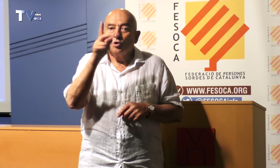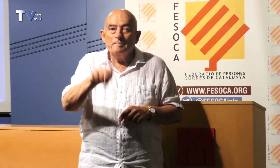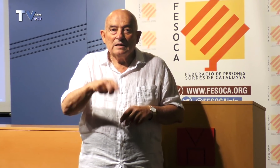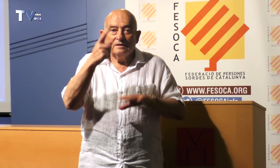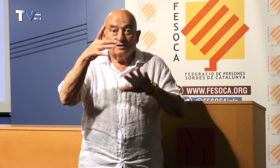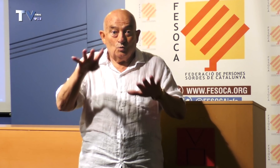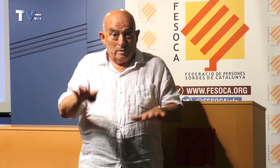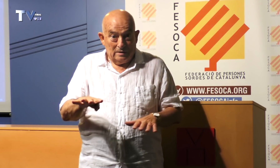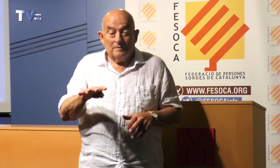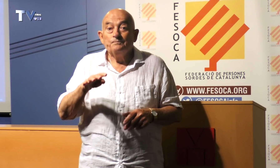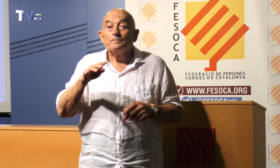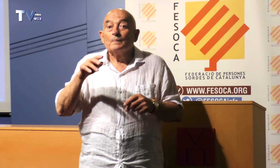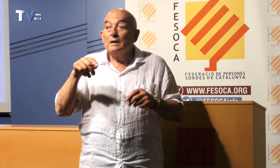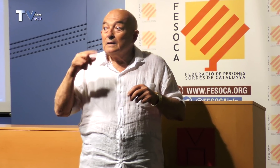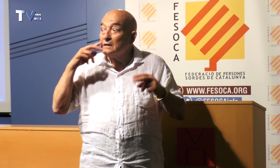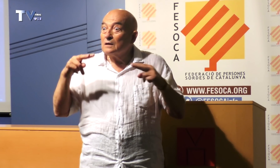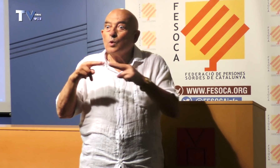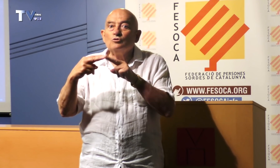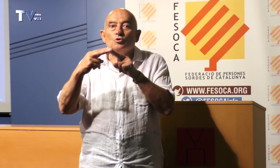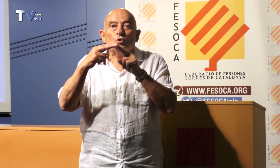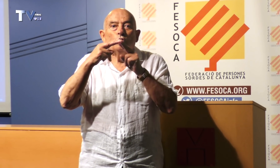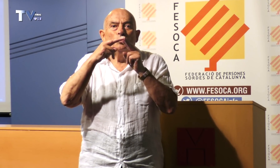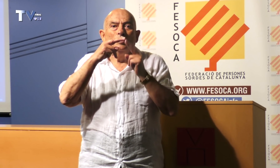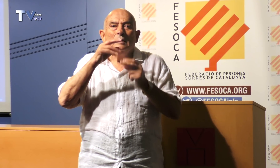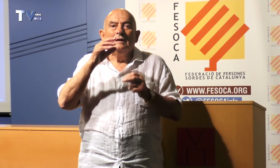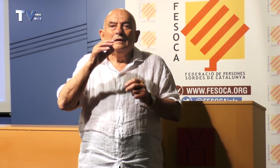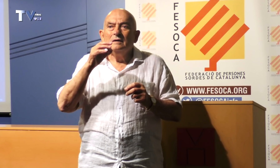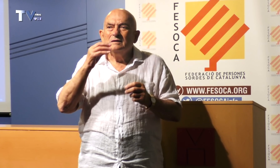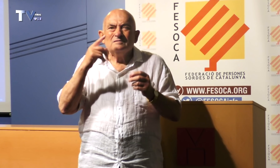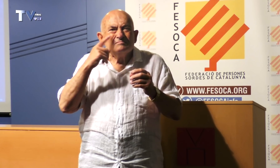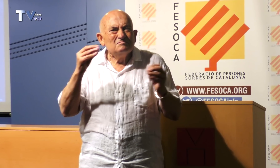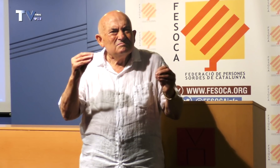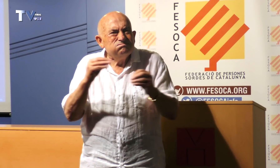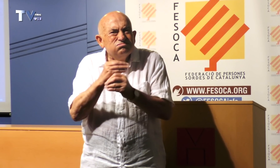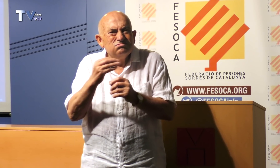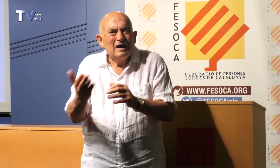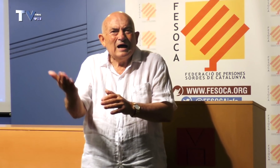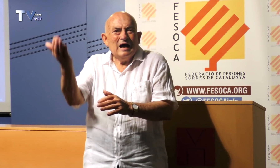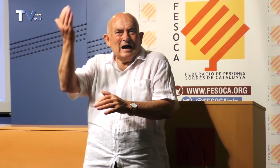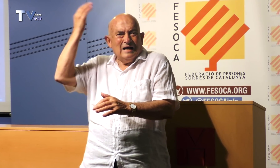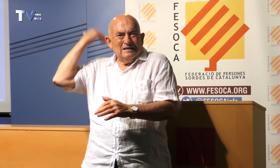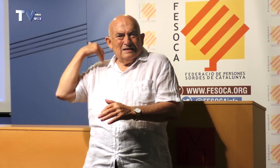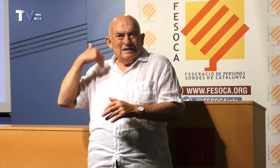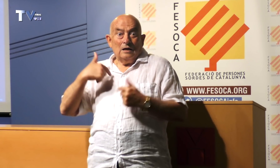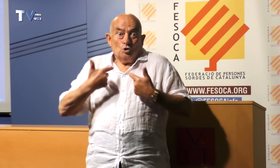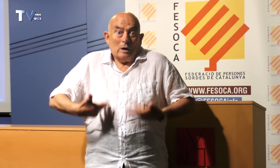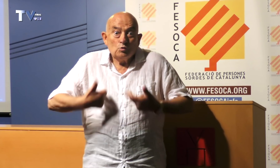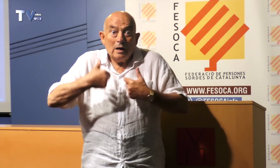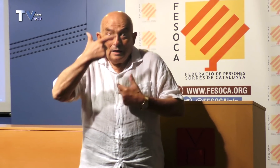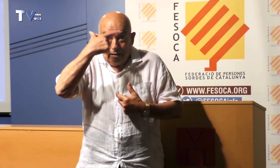juny del 2019 i ha sigut una trobada amb moltes persones sordes que abans